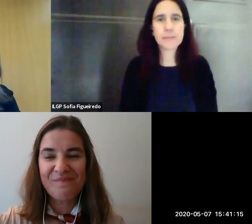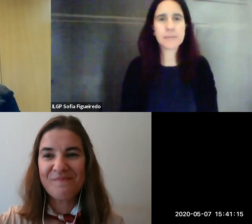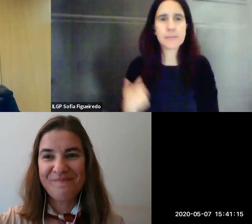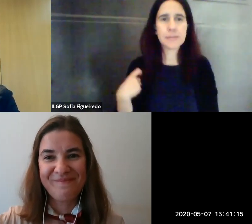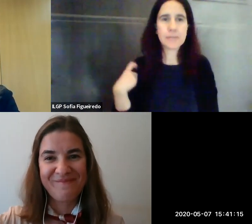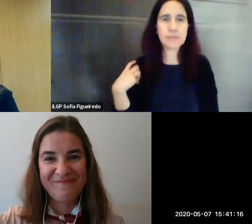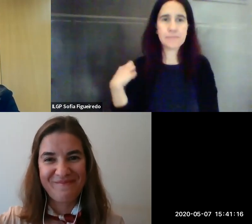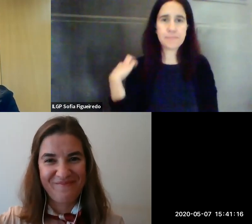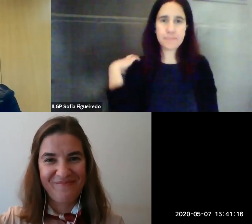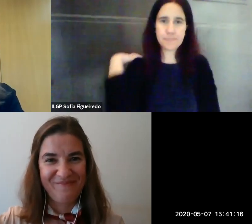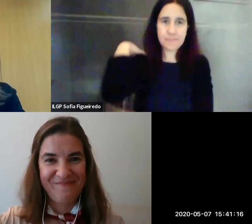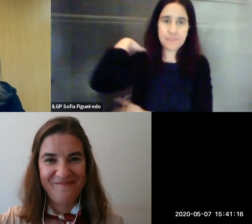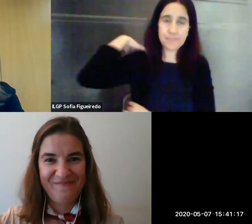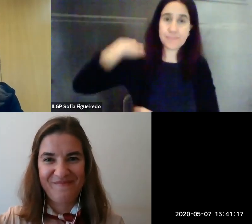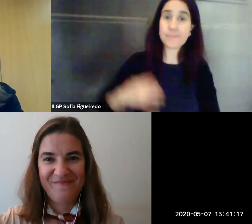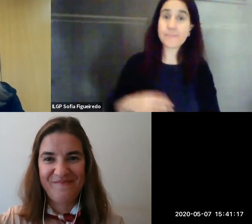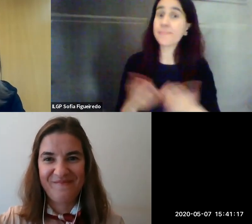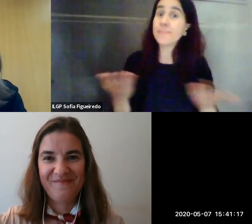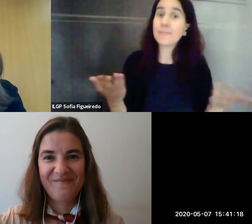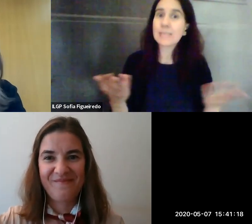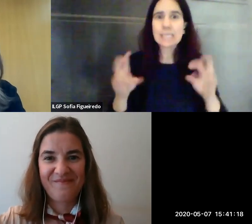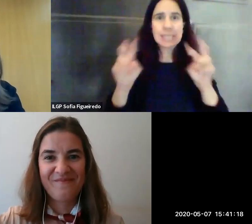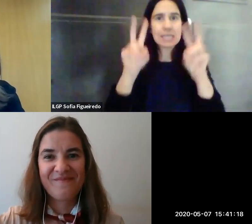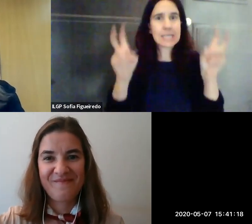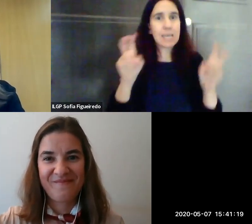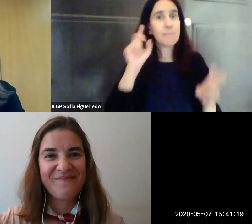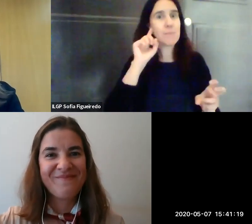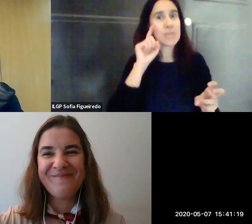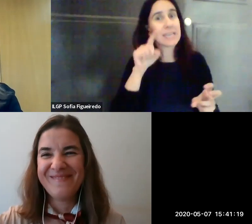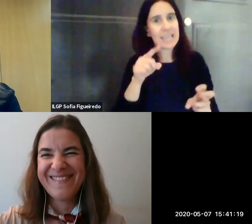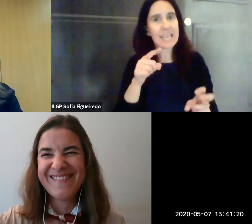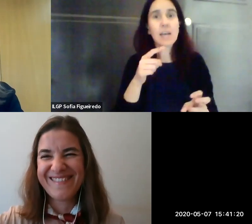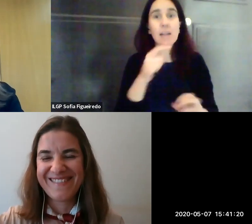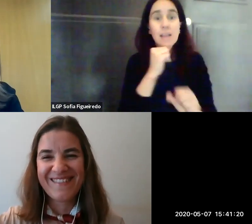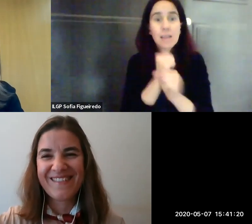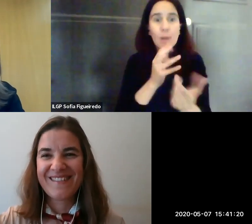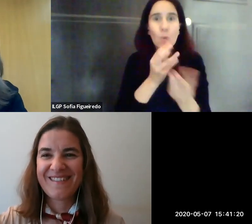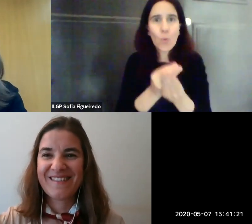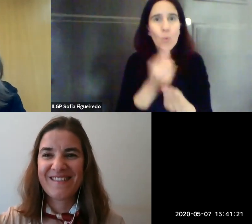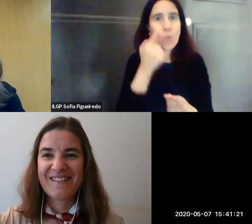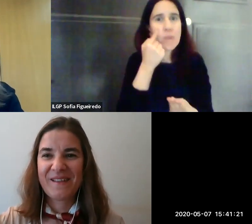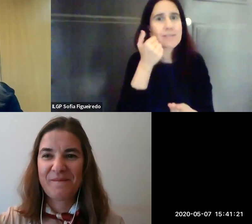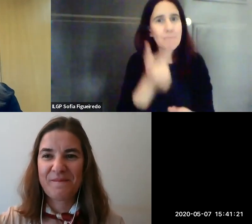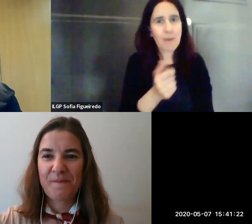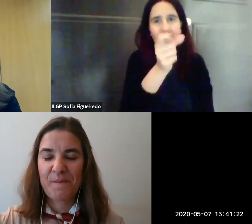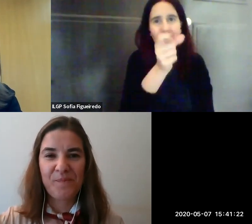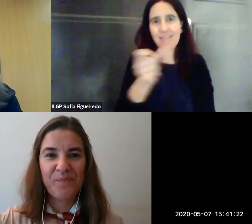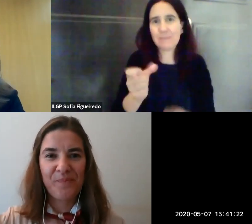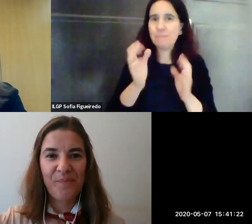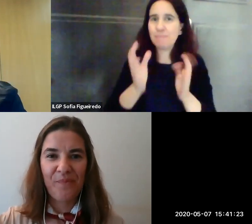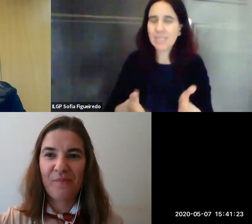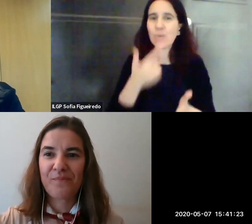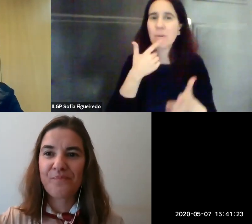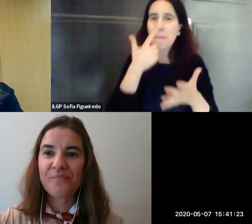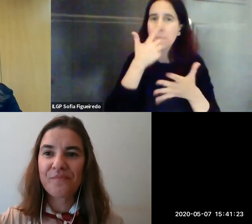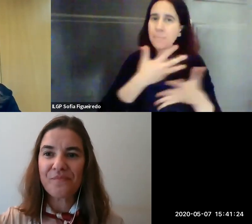Pois, por isso é que um dos temas importantes é conhecer bem as pessoas com quem trabalha, porque eu diria que na maioria iria,